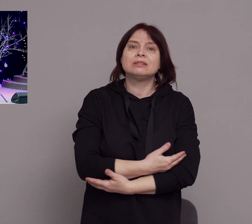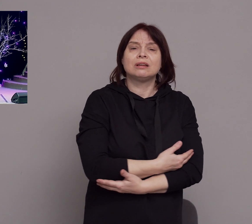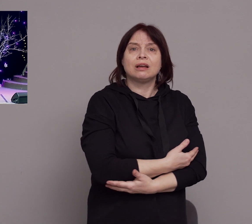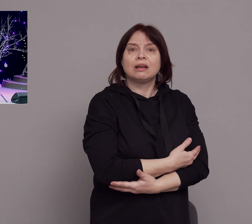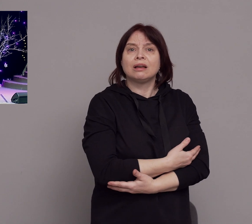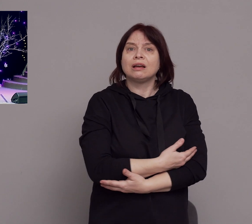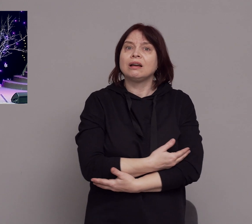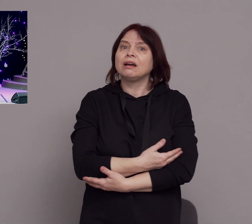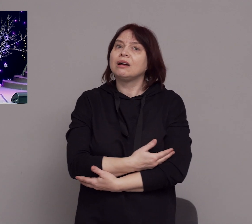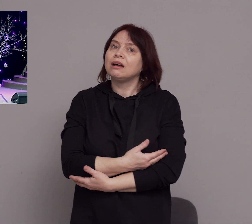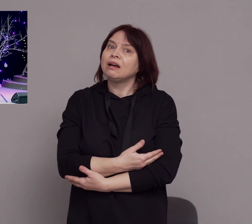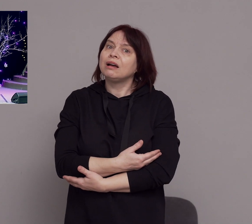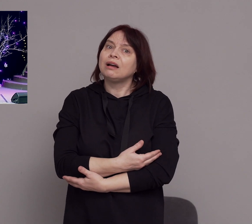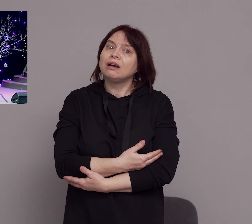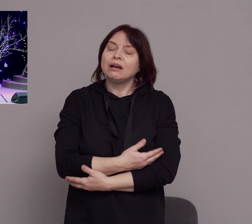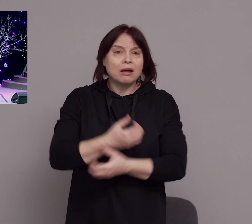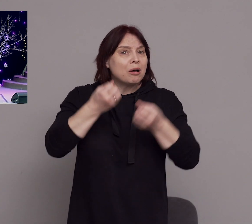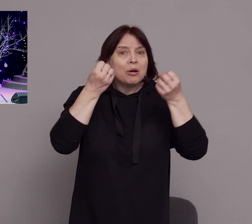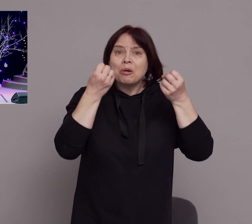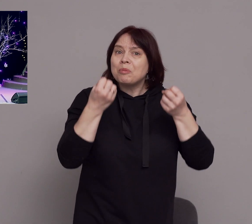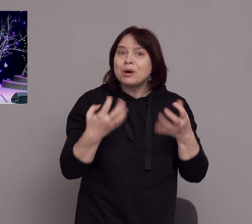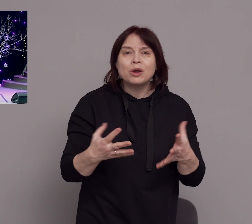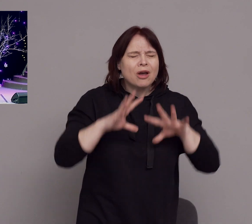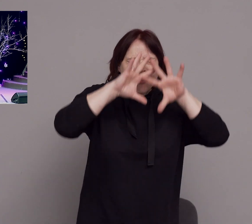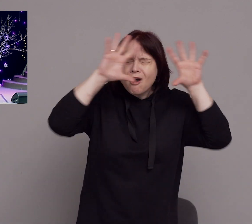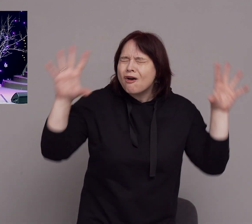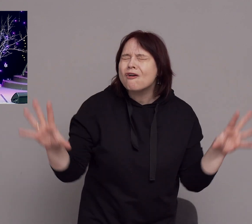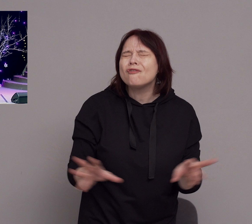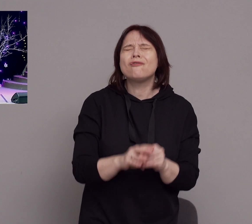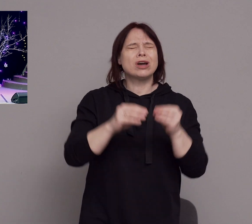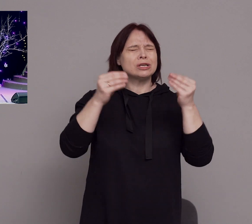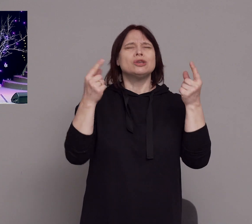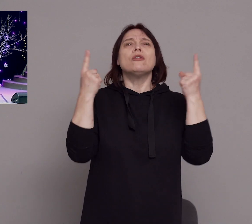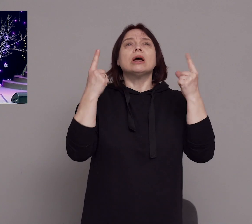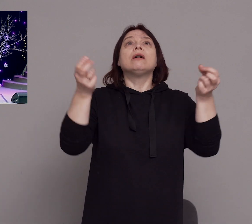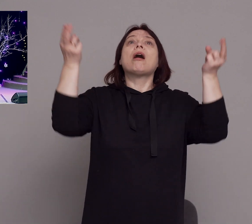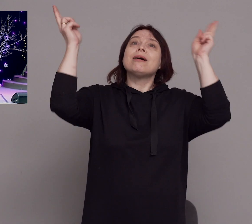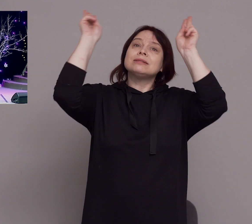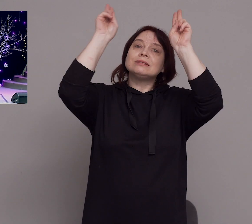что Иисус в Своей смерти понес на Себе весь Божий гнев.